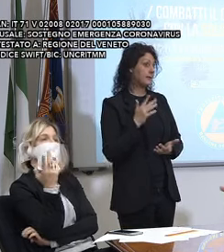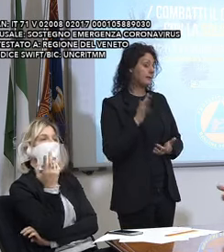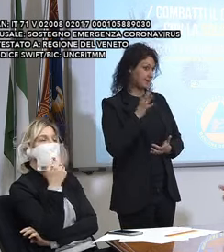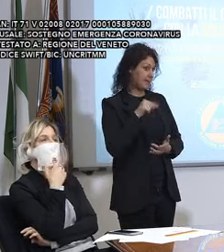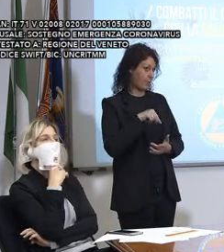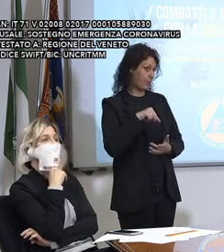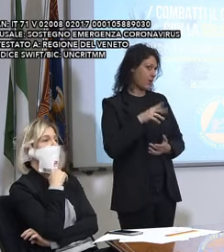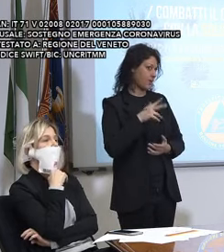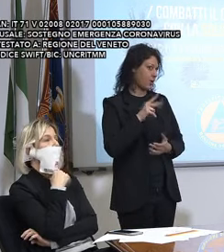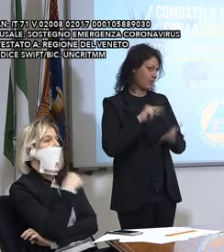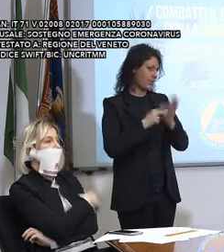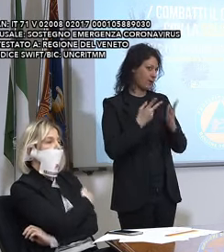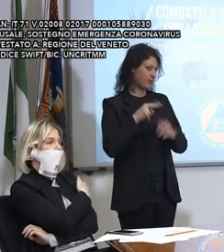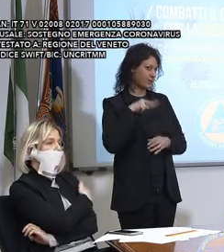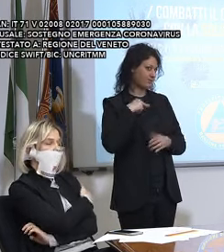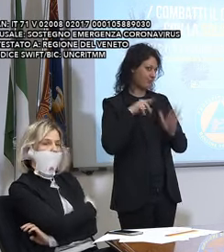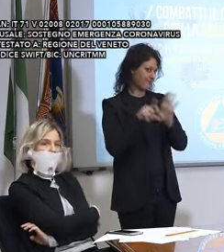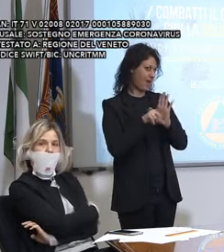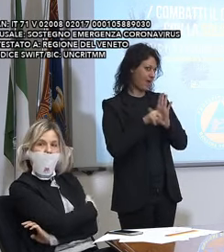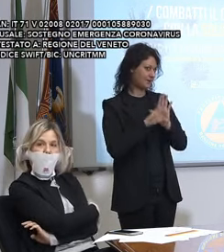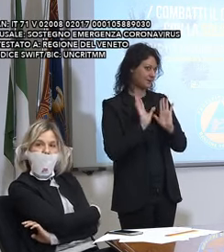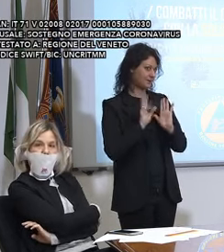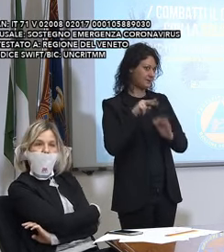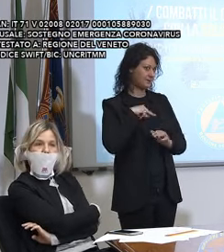Ci sarà, insomma. Ragazzi,